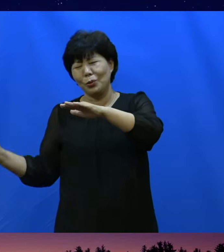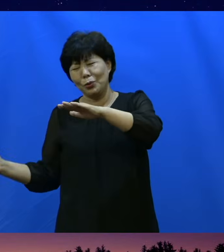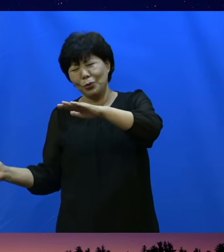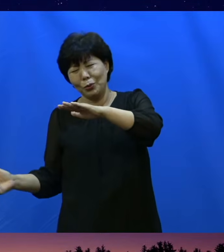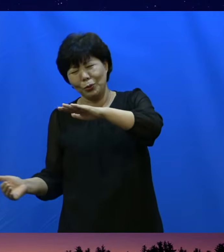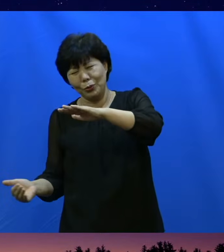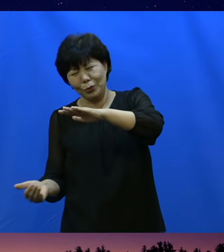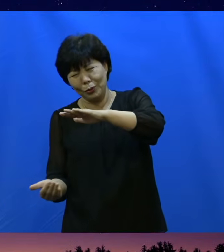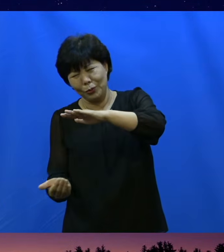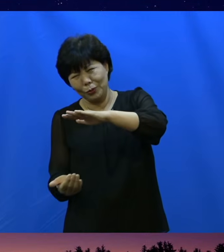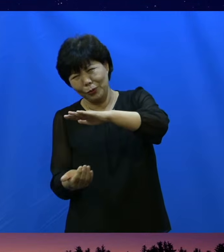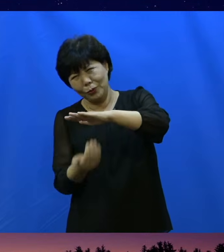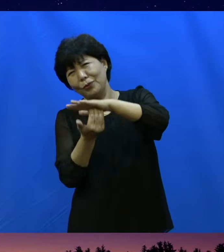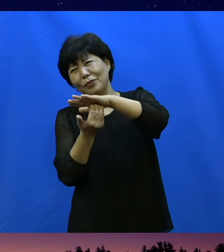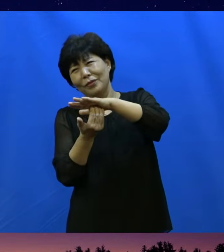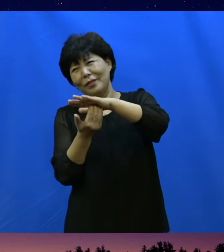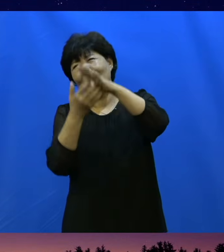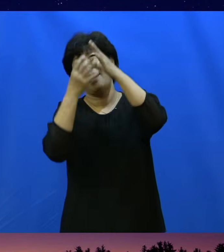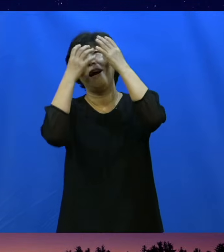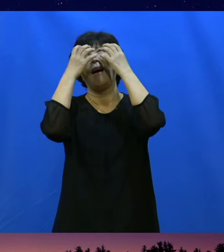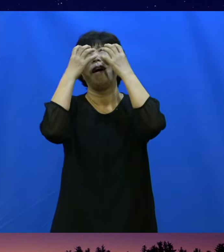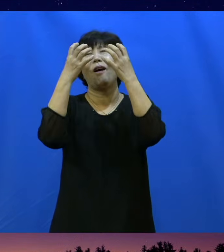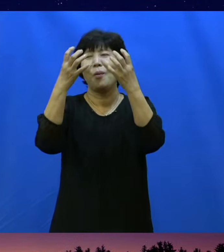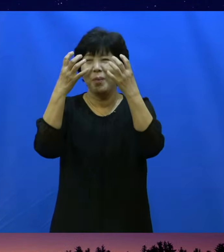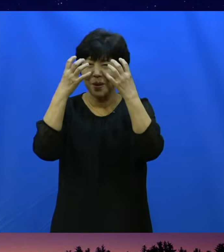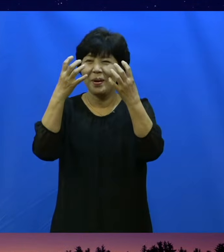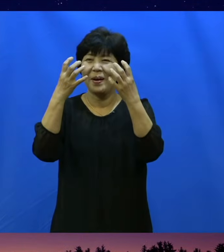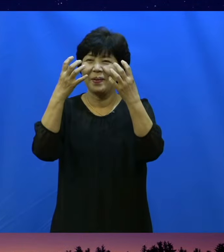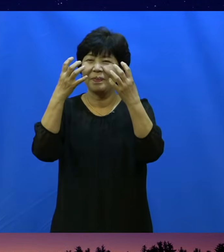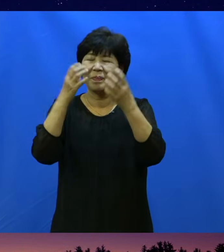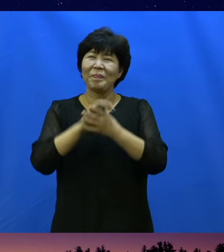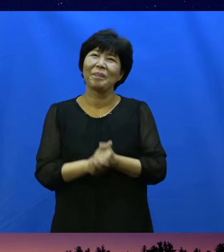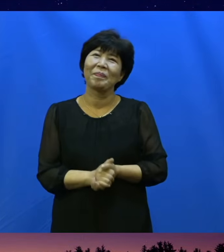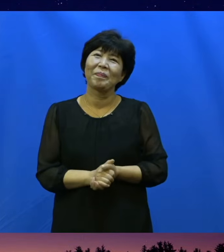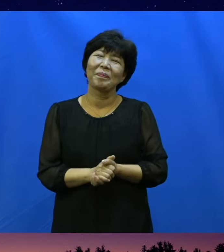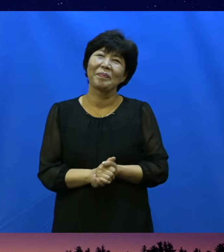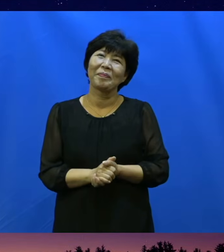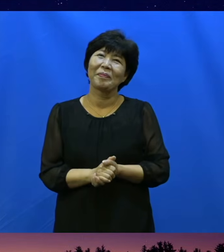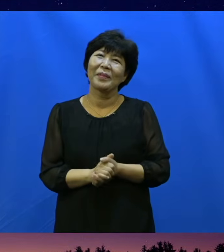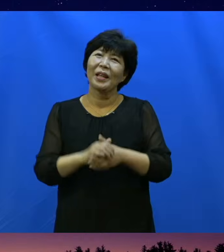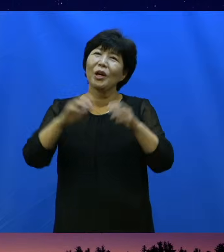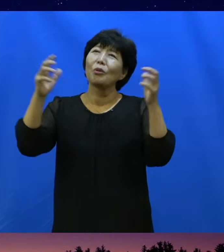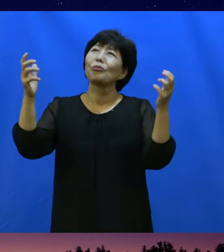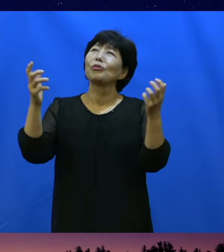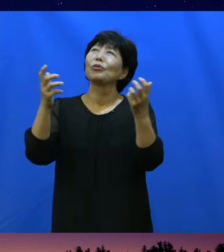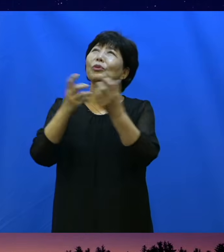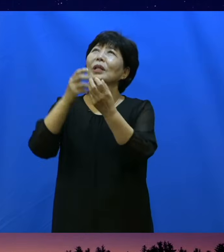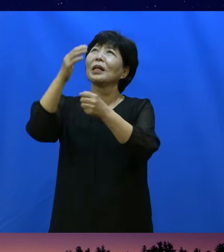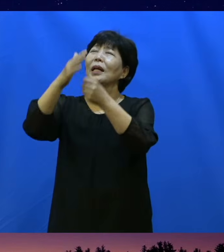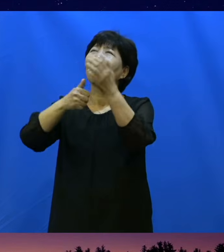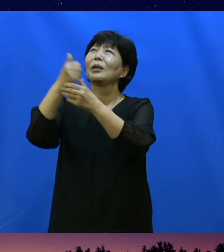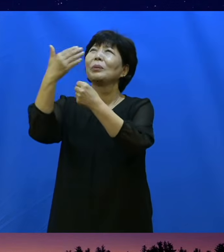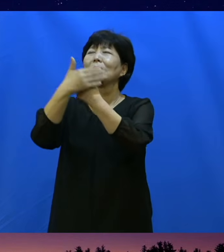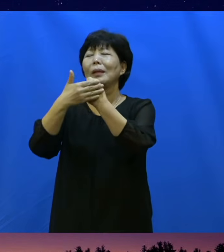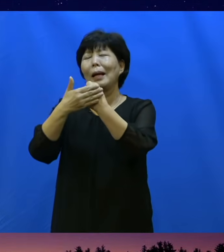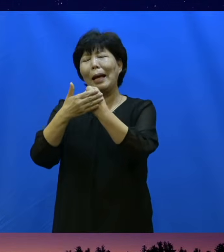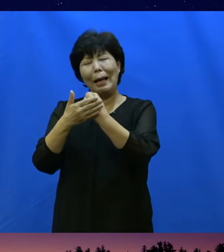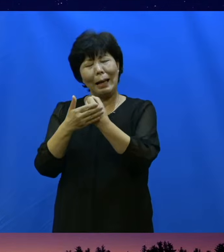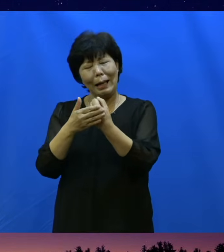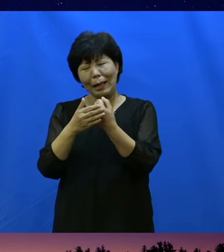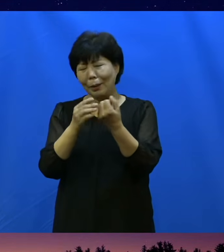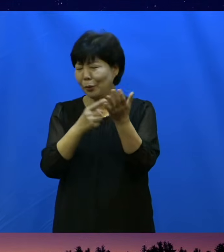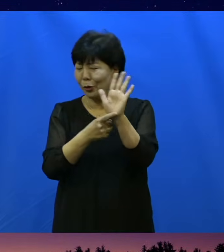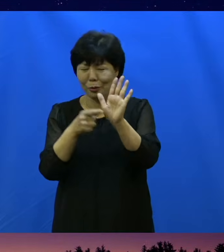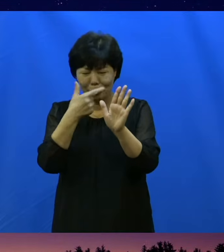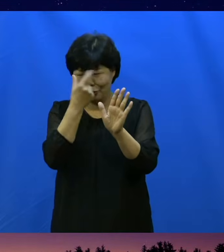풍성해도 얘기가 안 돼요. 어마어마한. 그러니까 우리가 하나님의 풍성한 은혜 하는데, 풍성한 이게 잘 몰라요,